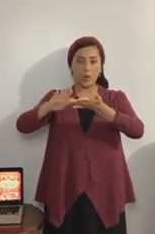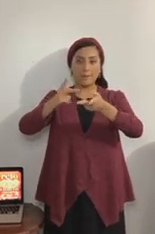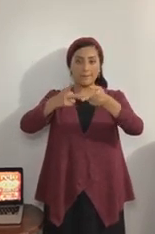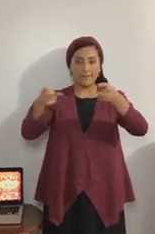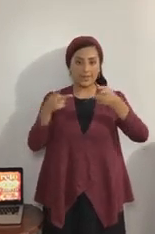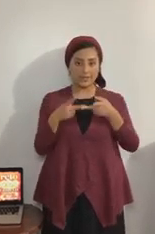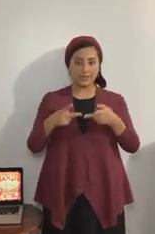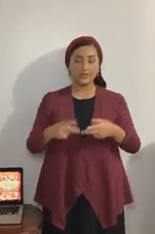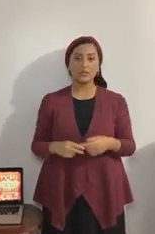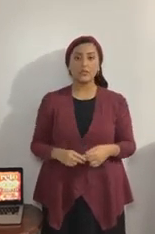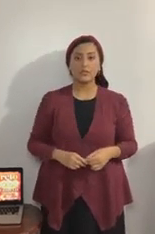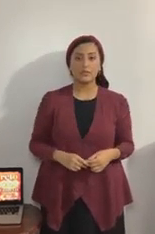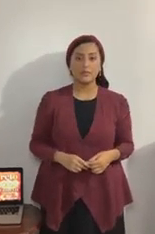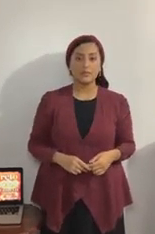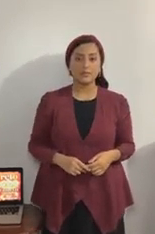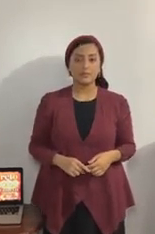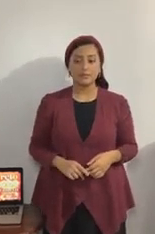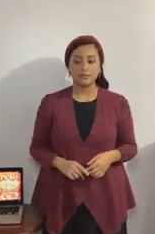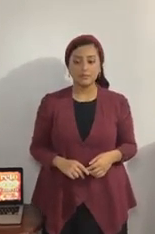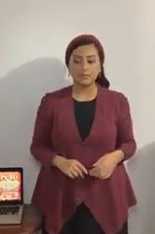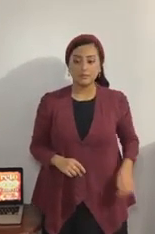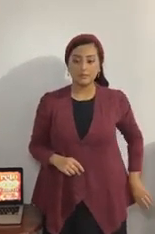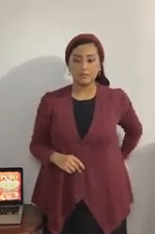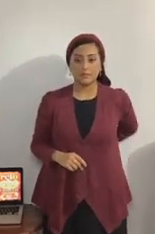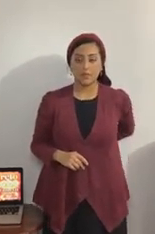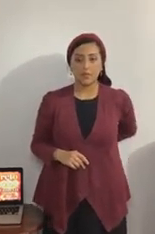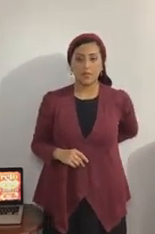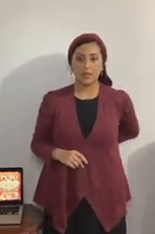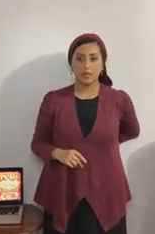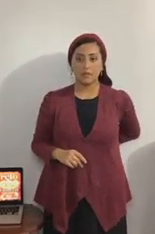Kadosh, por así decirlo. Ellos ofrecieran